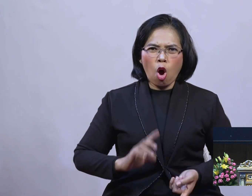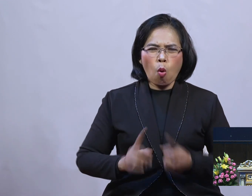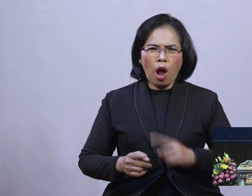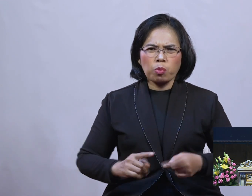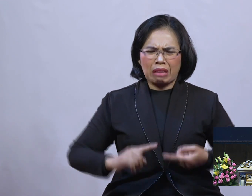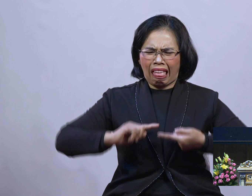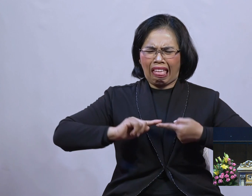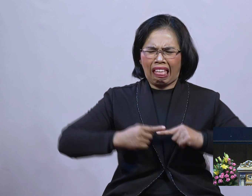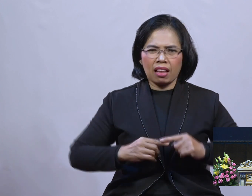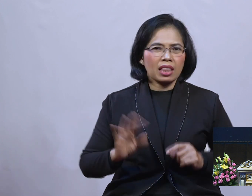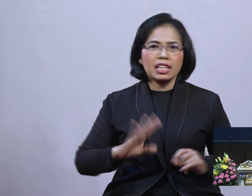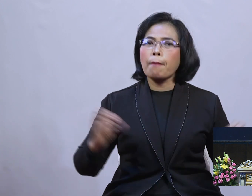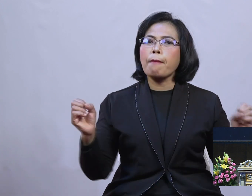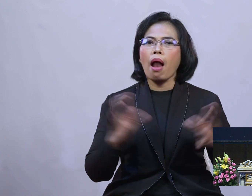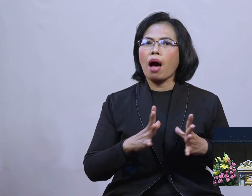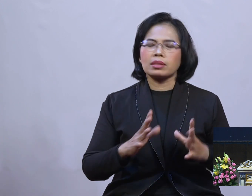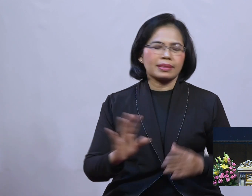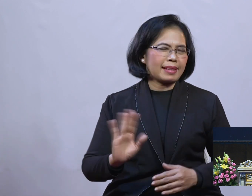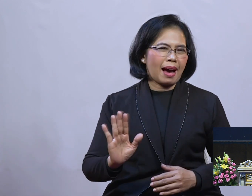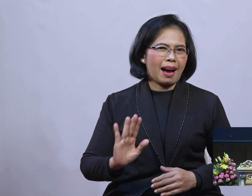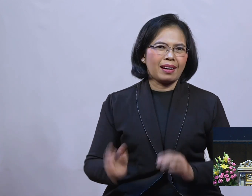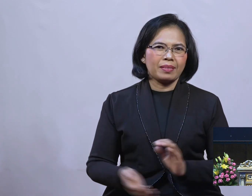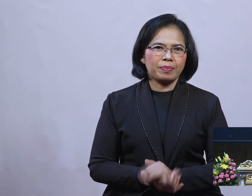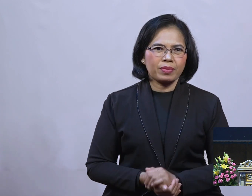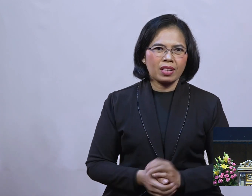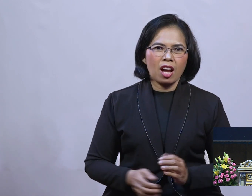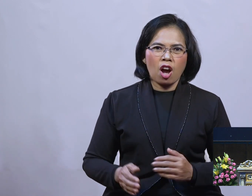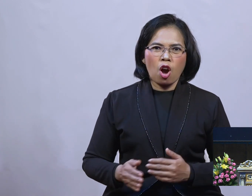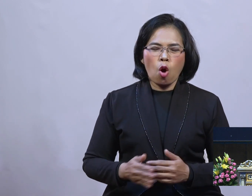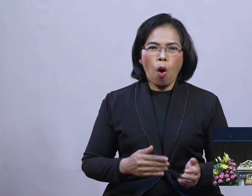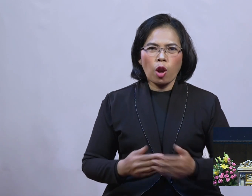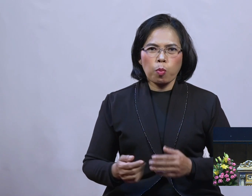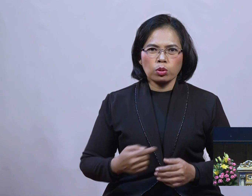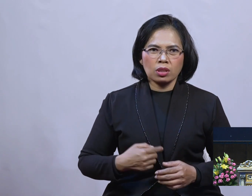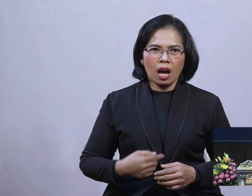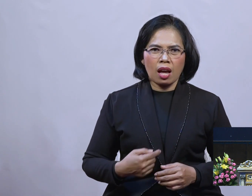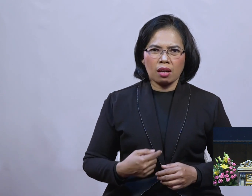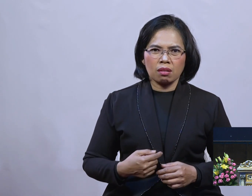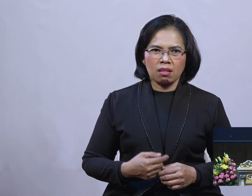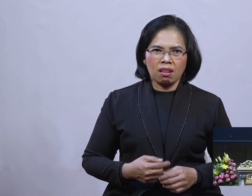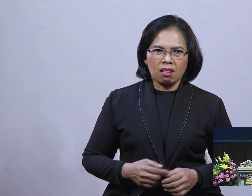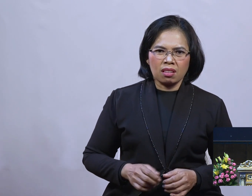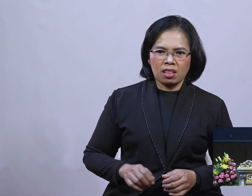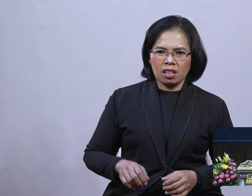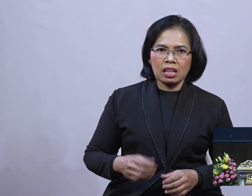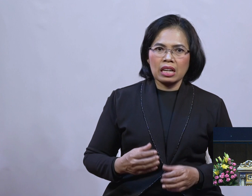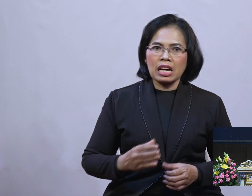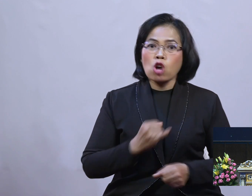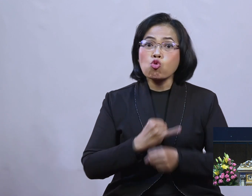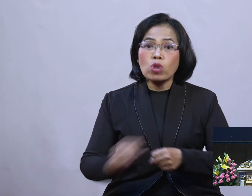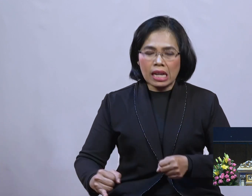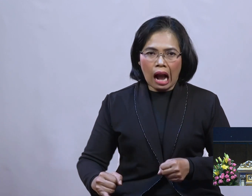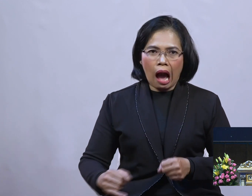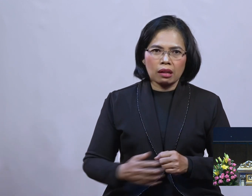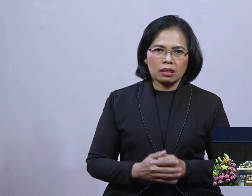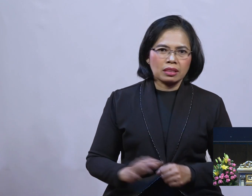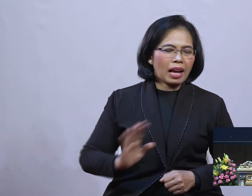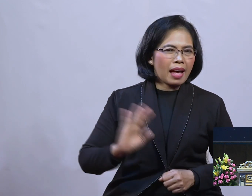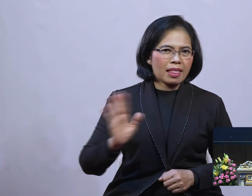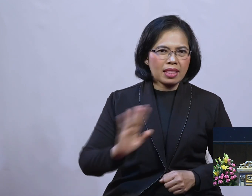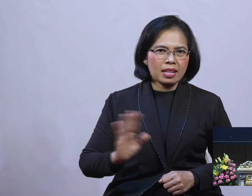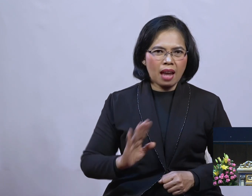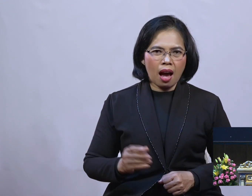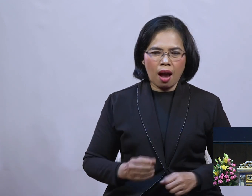membalas Hai Walaupun saya tidak dicukur walaupun saya dicurangi saya tidak memaksakan kehendak saya karena sahnya